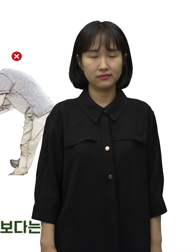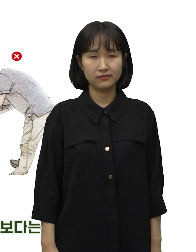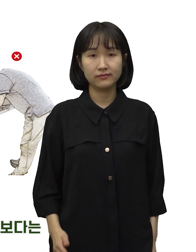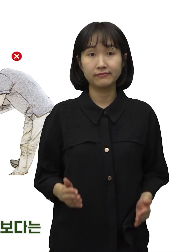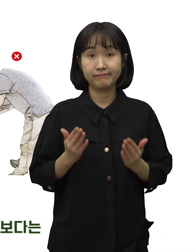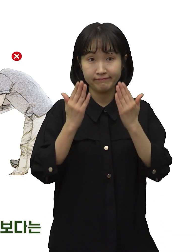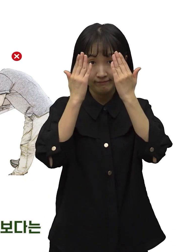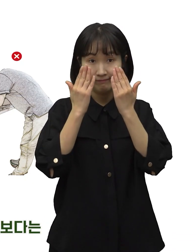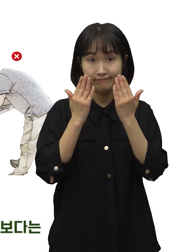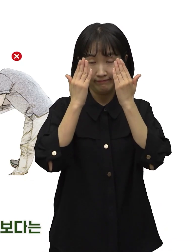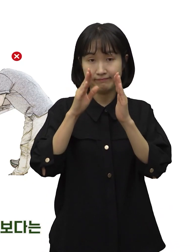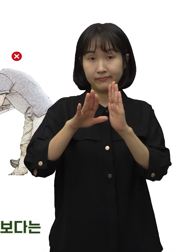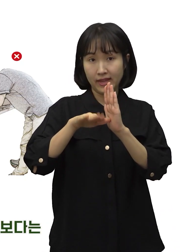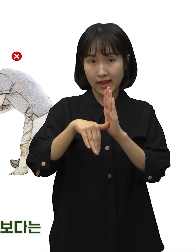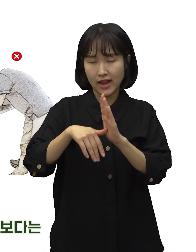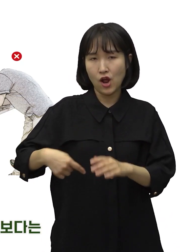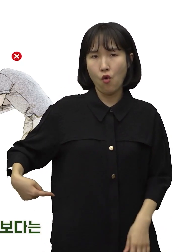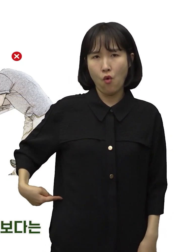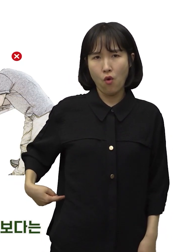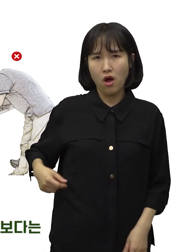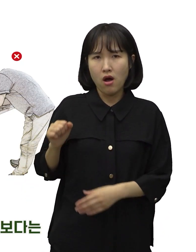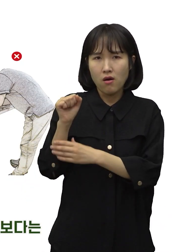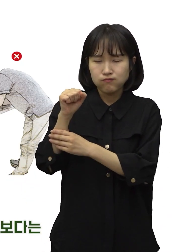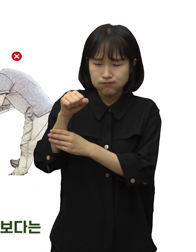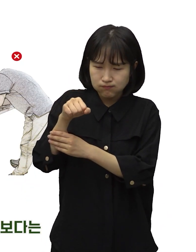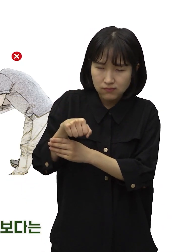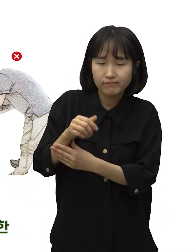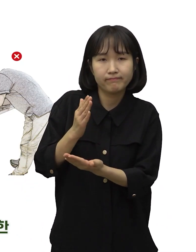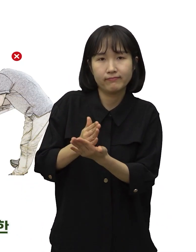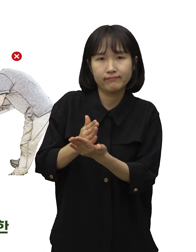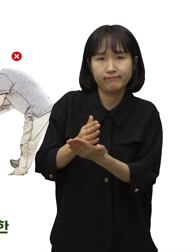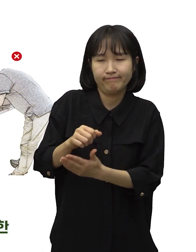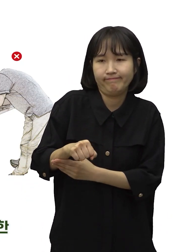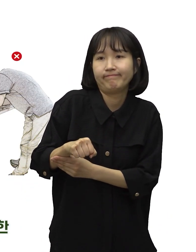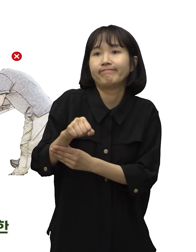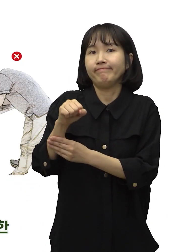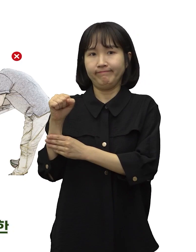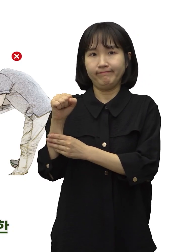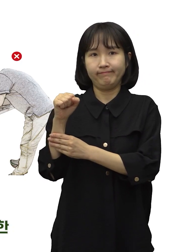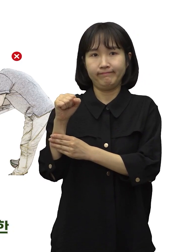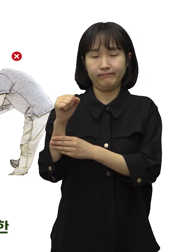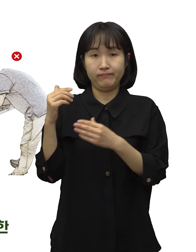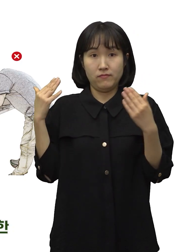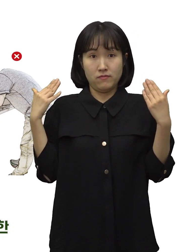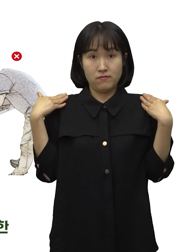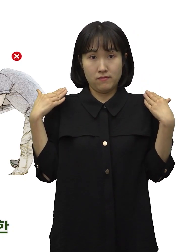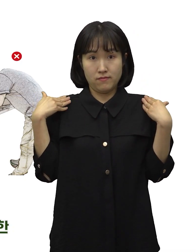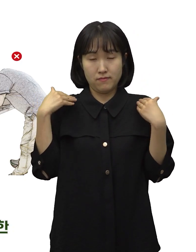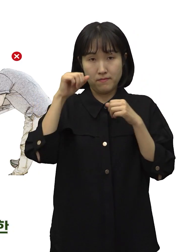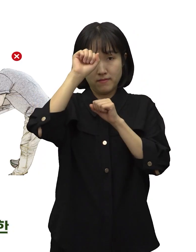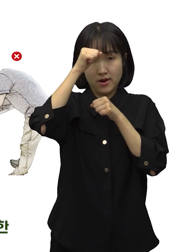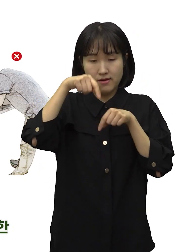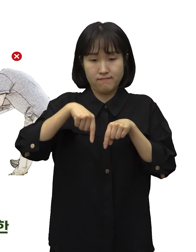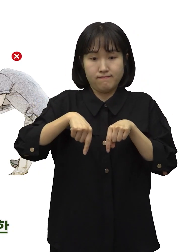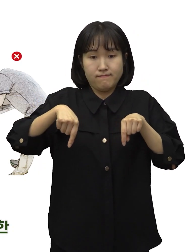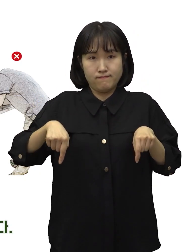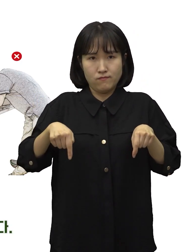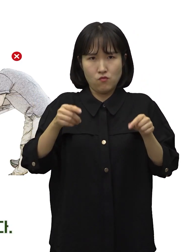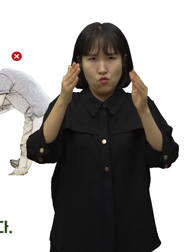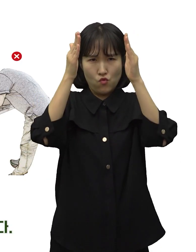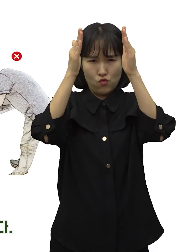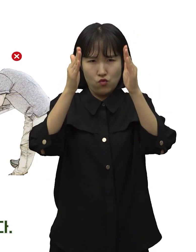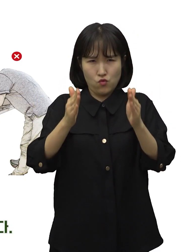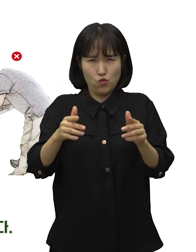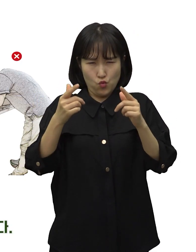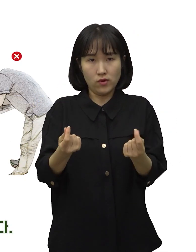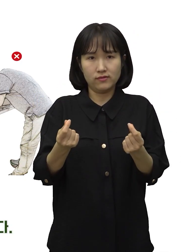세수를 할 때에는 허리를 구부리고 하는 것보다는 다리를 어깨 너비보다 벌리고 허리를 최대한